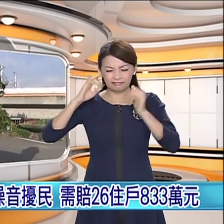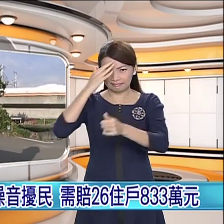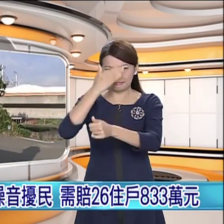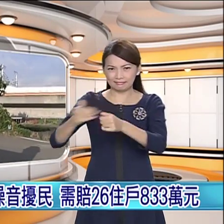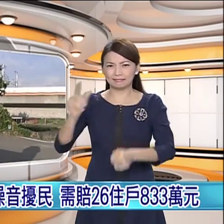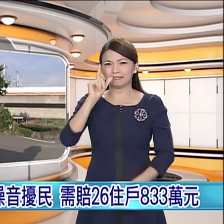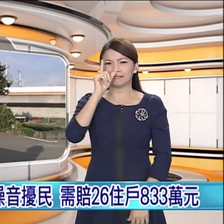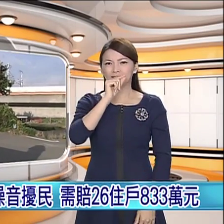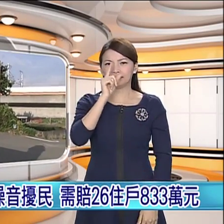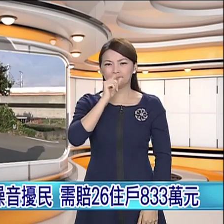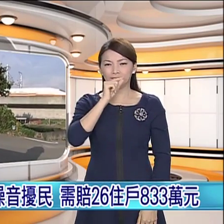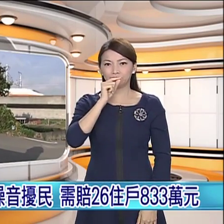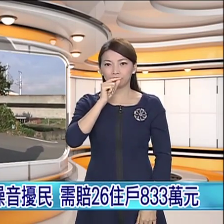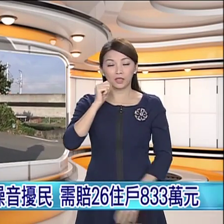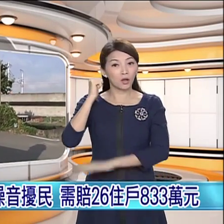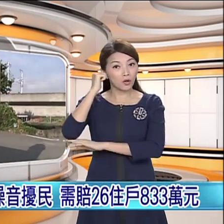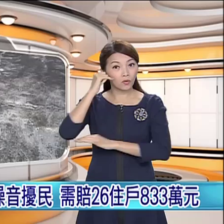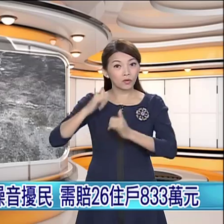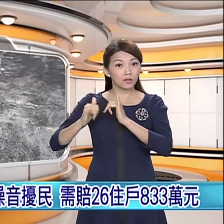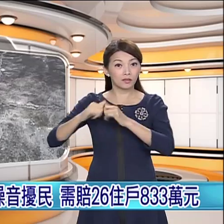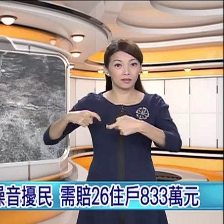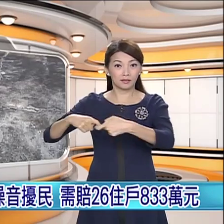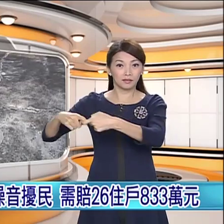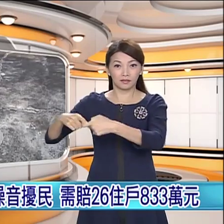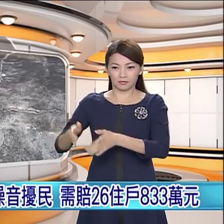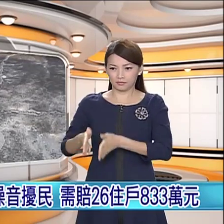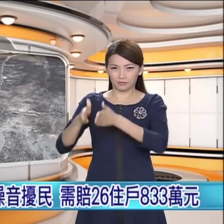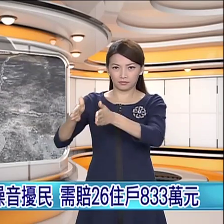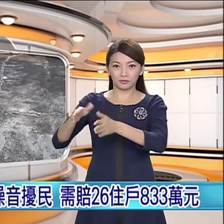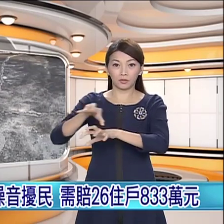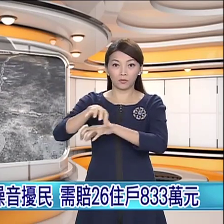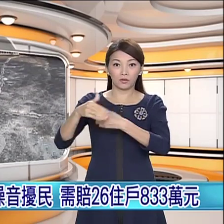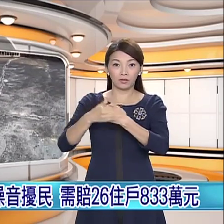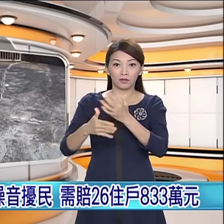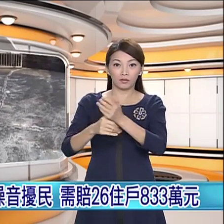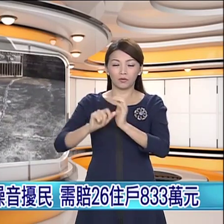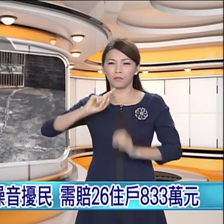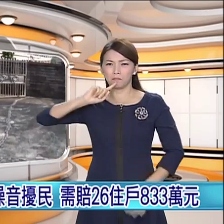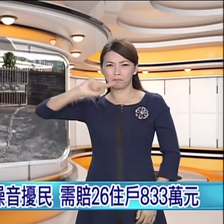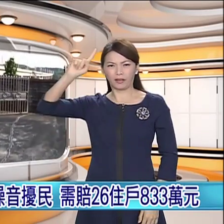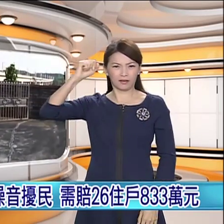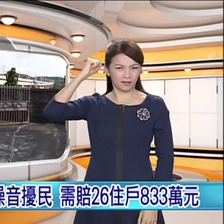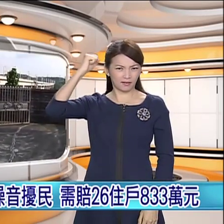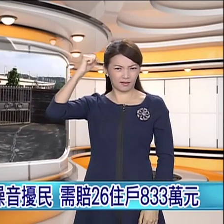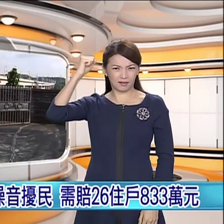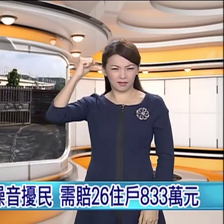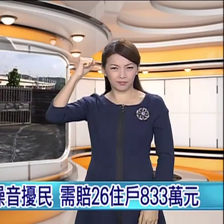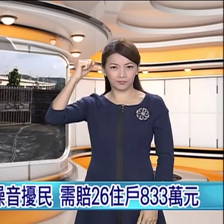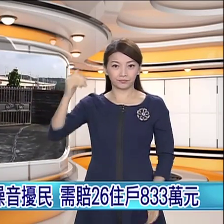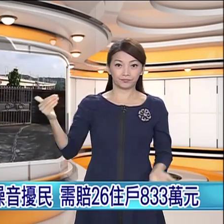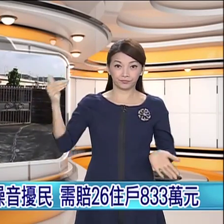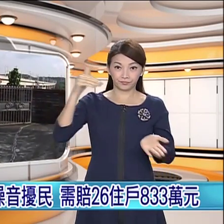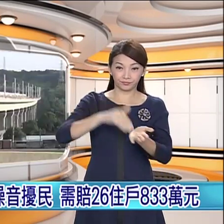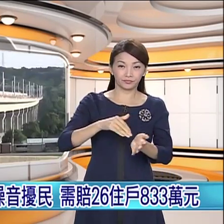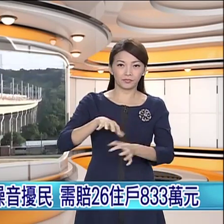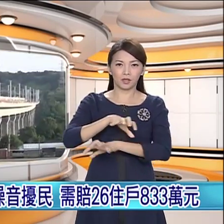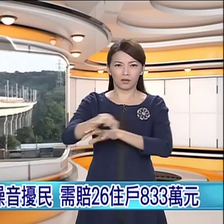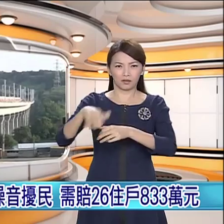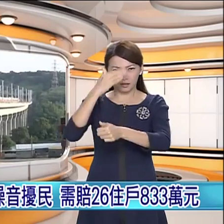噪音以及房子明显的震动，向环保署来陈情。而环保署公害纠纷委